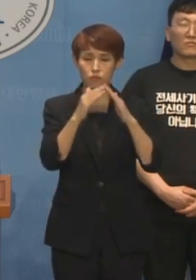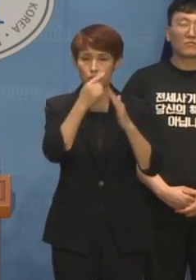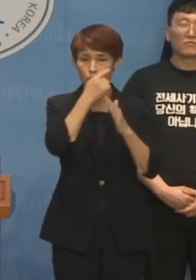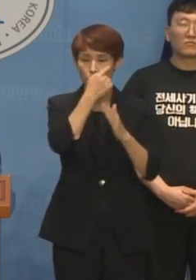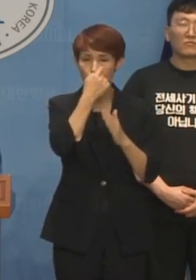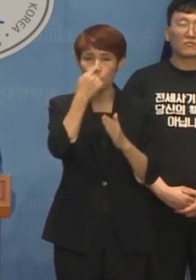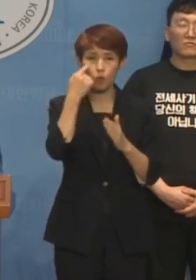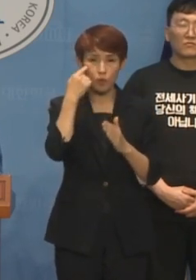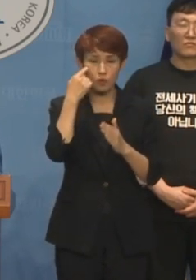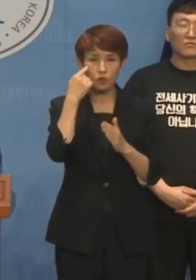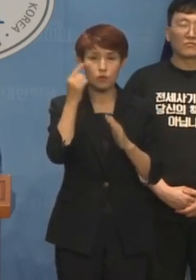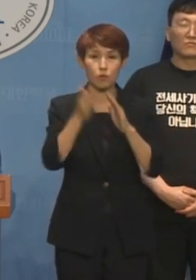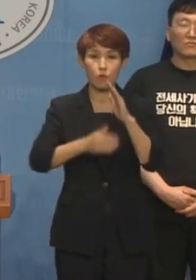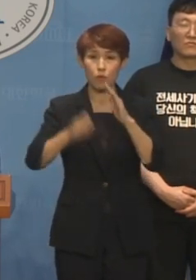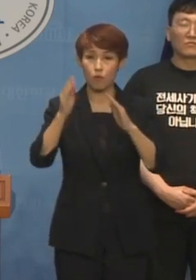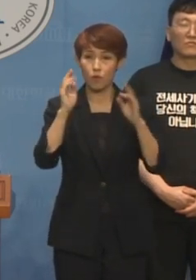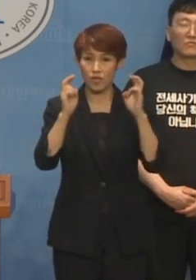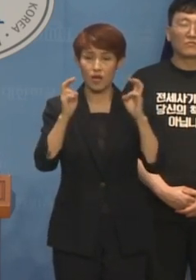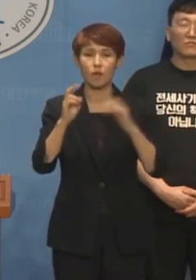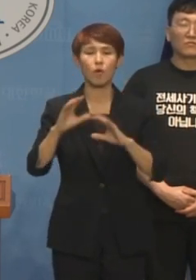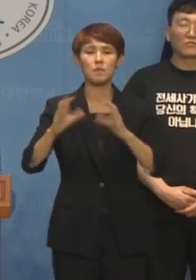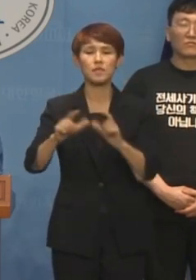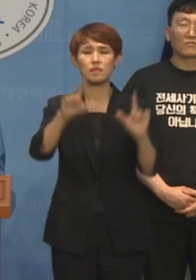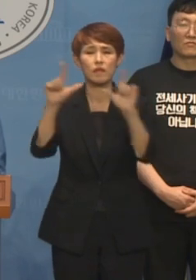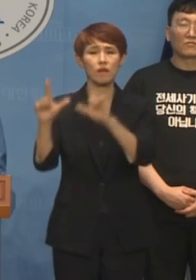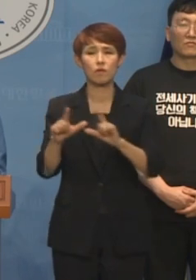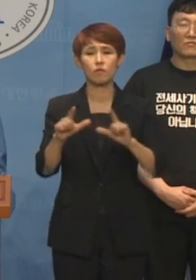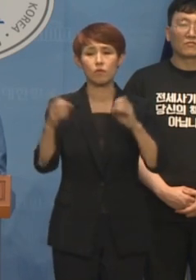주택도시보증공사 민생 토론회에서